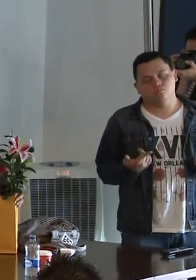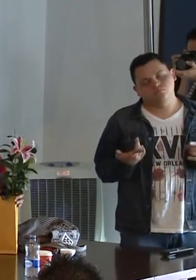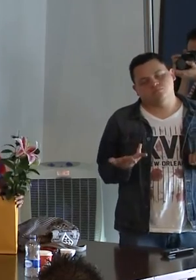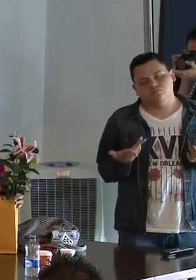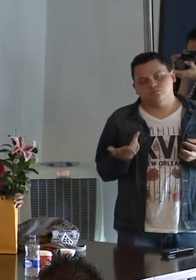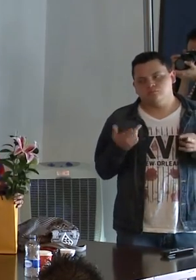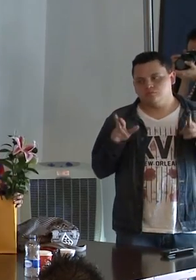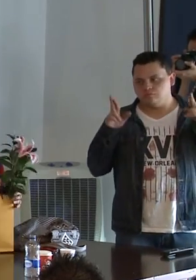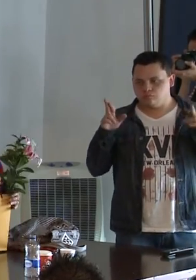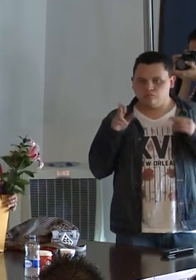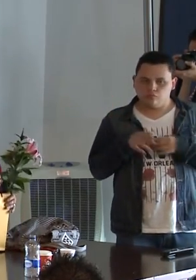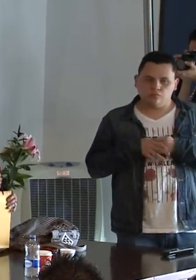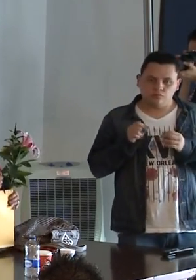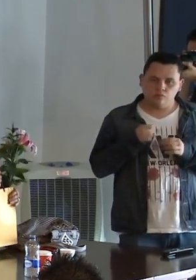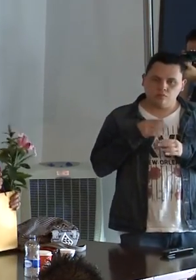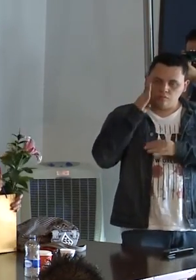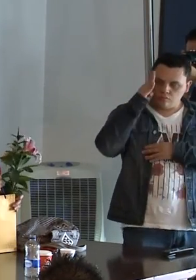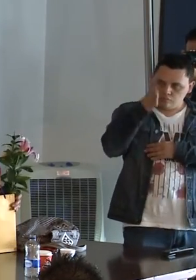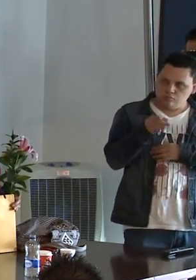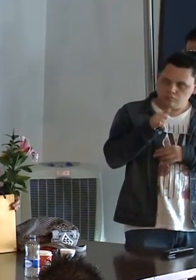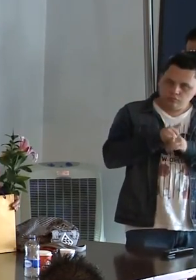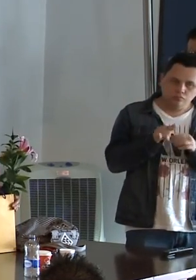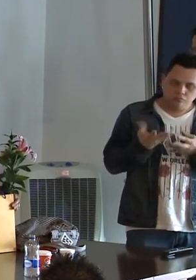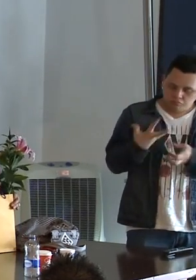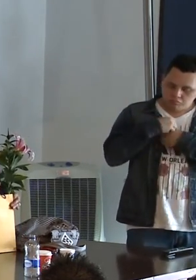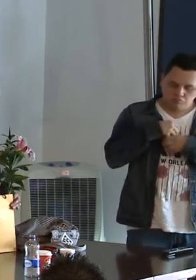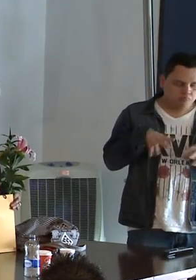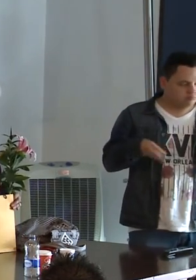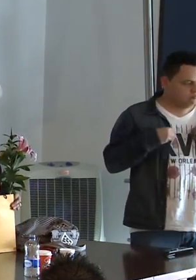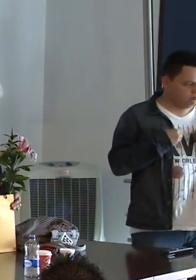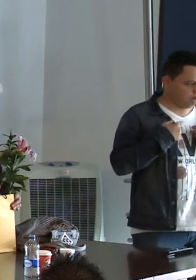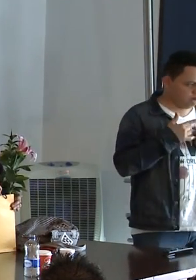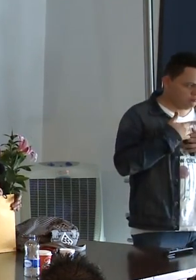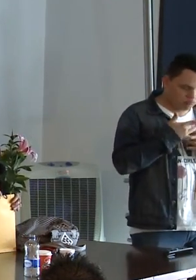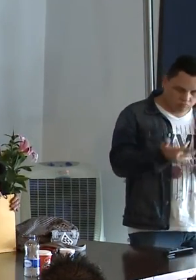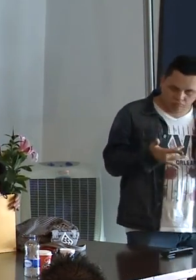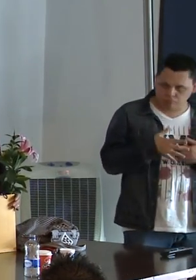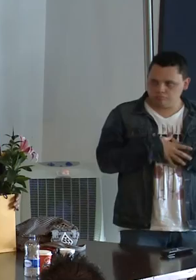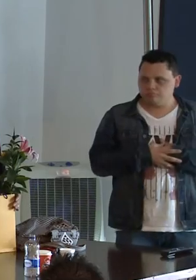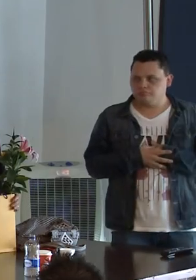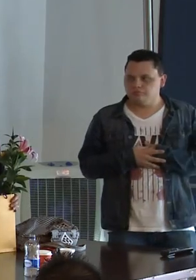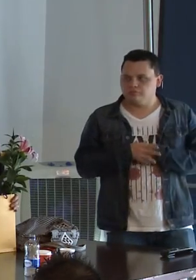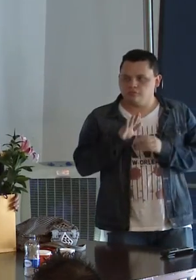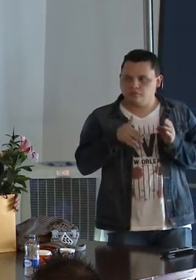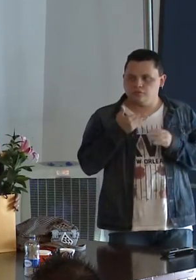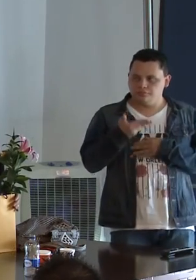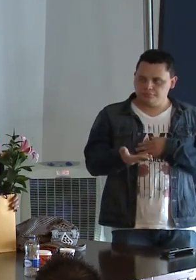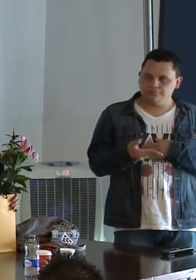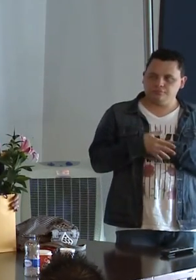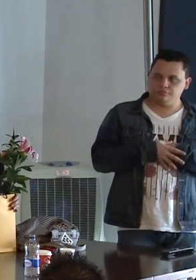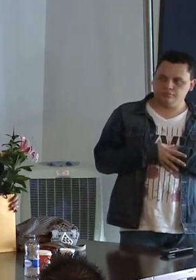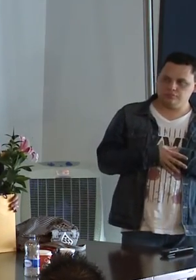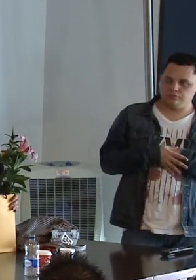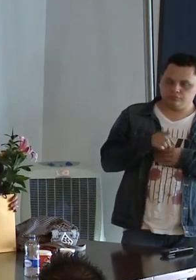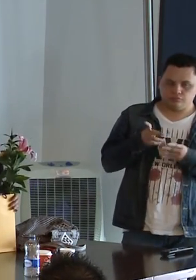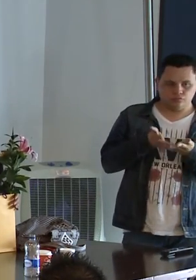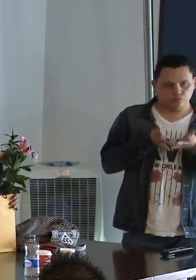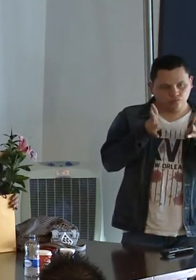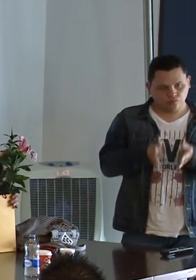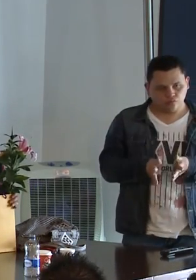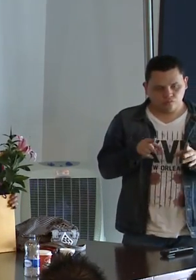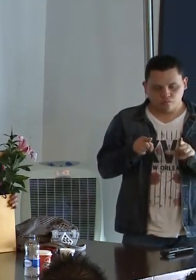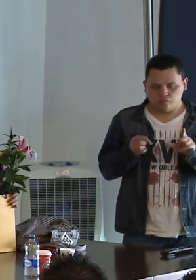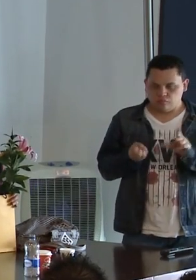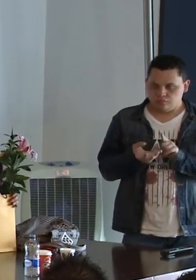seguramente vamos a asumirlas de manera solidaria y vamos a tratar de que tanto estudiantes